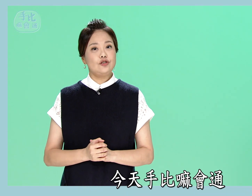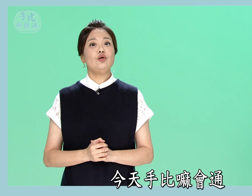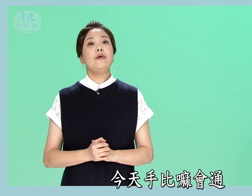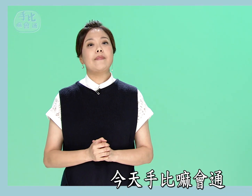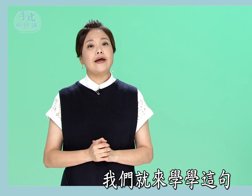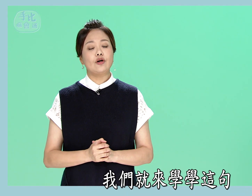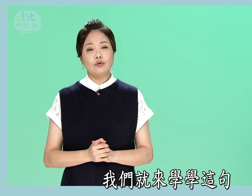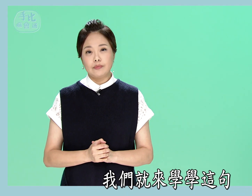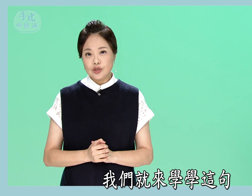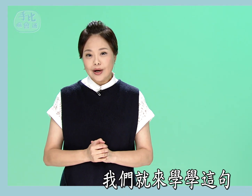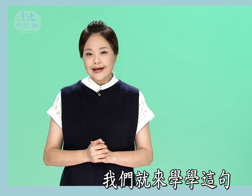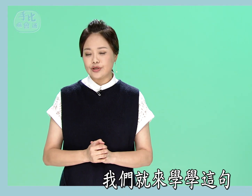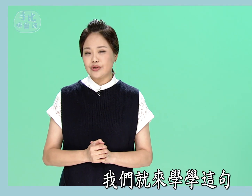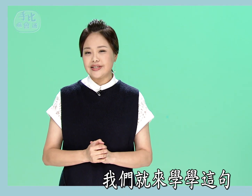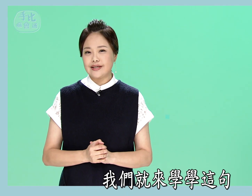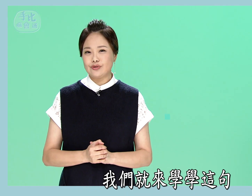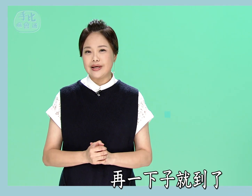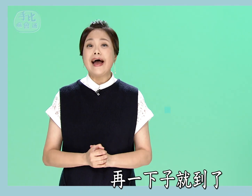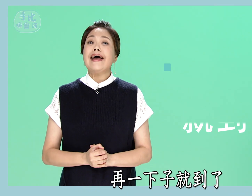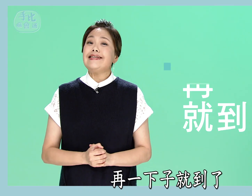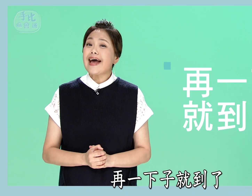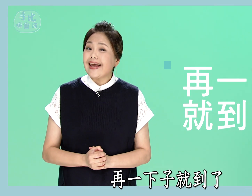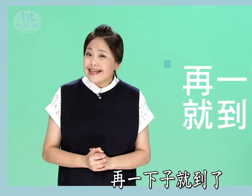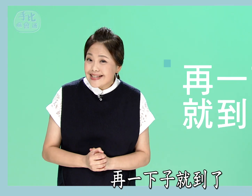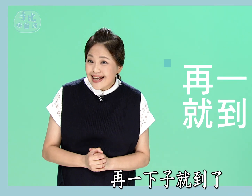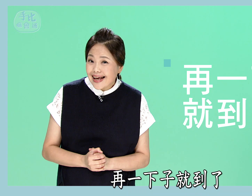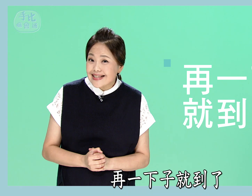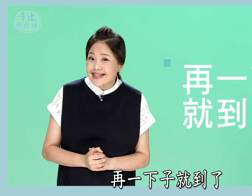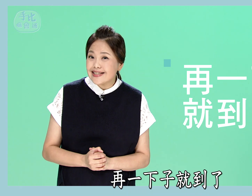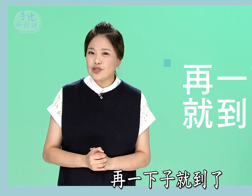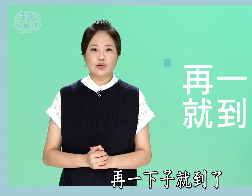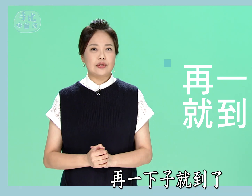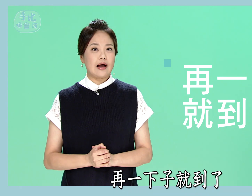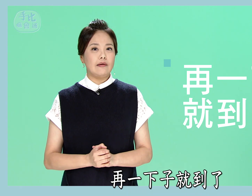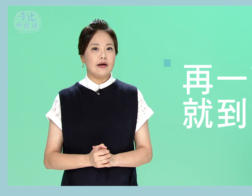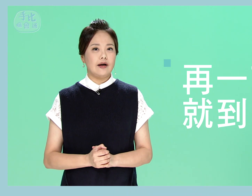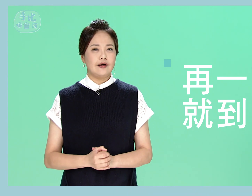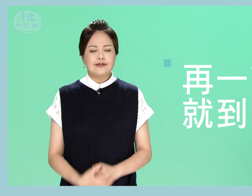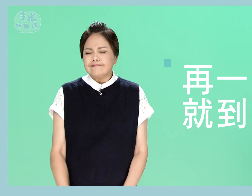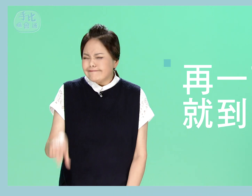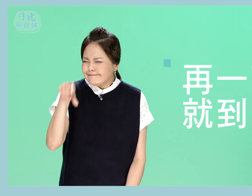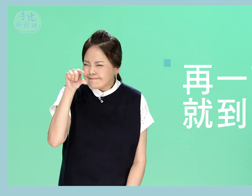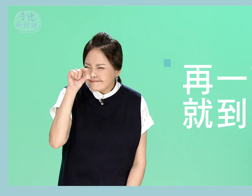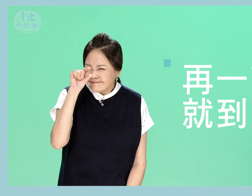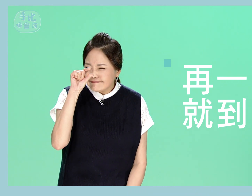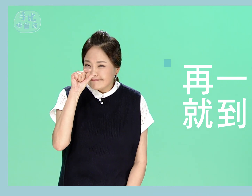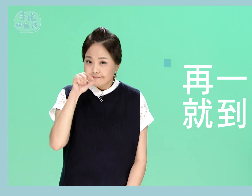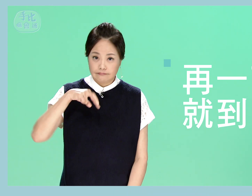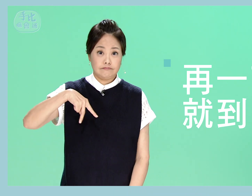Chubby 买通，我们就来学学这一句，在一下子就到了。